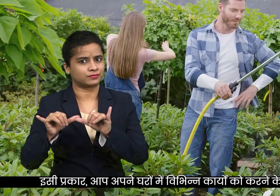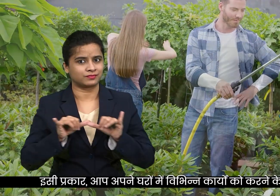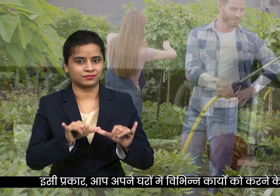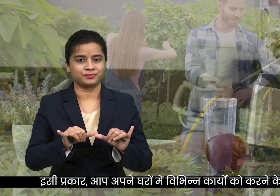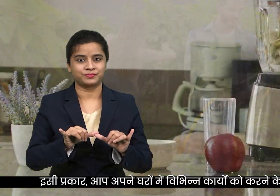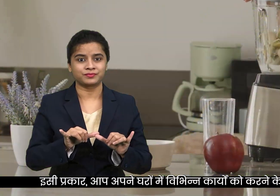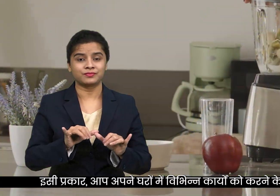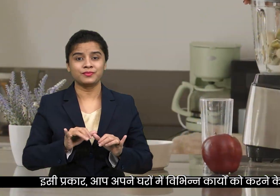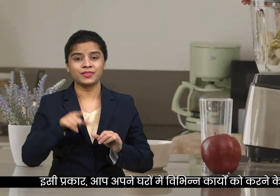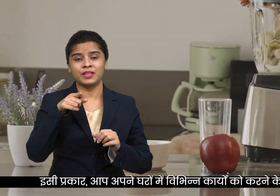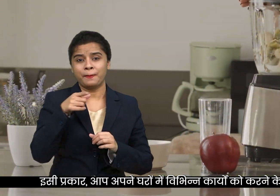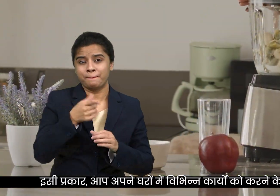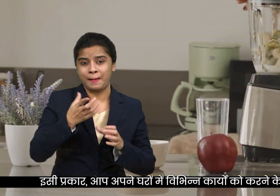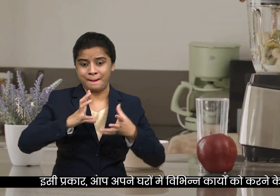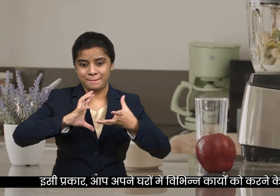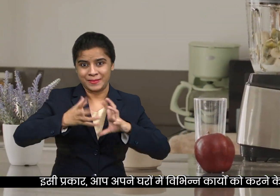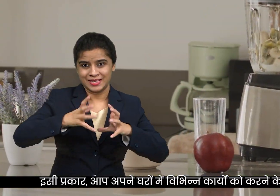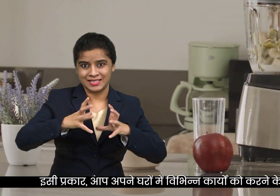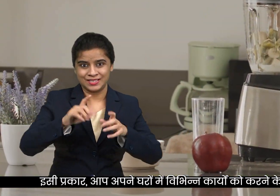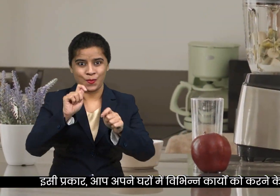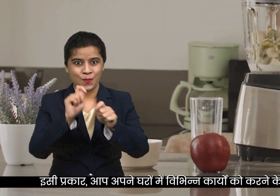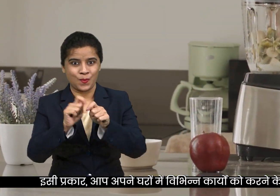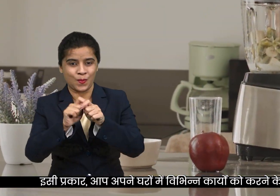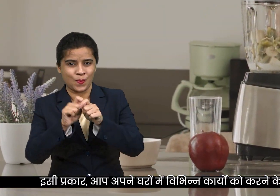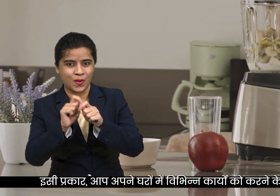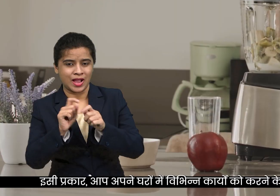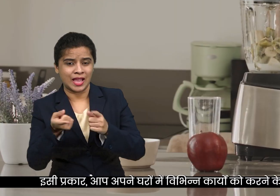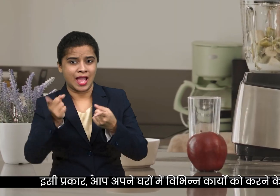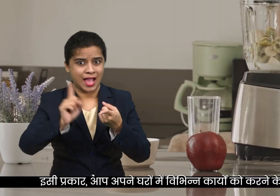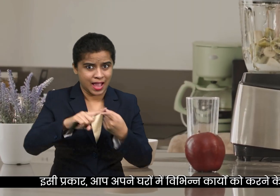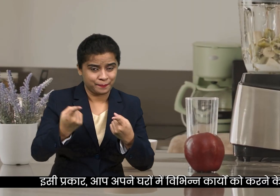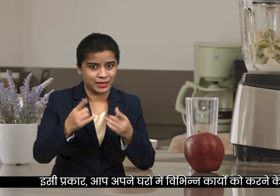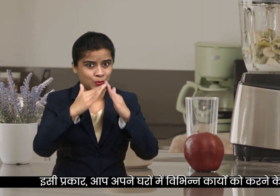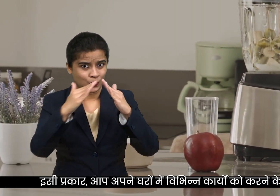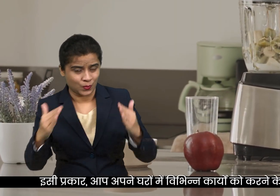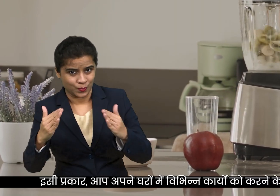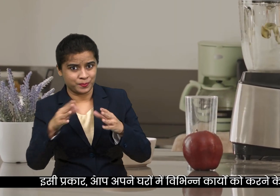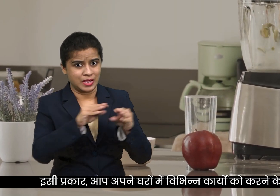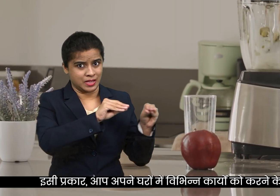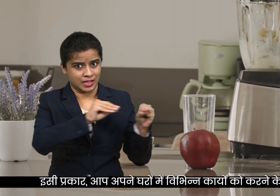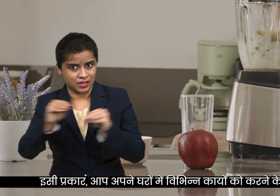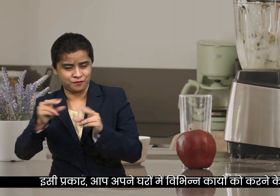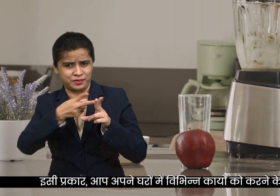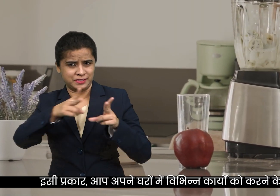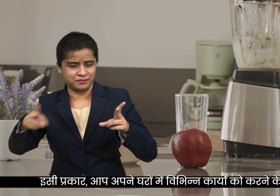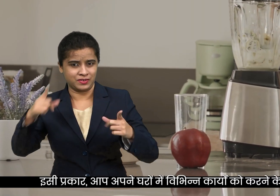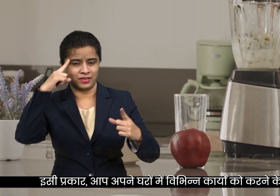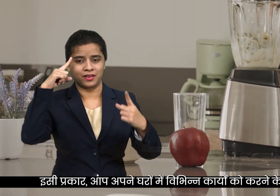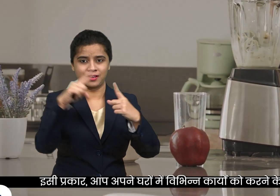इसी प्रकार आप अपने घरों में विभिन्न कार्यों को करने के लिए मशीनें लगाते हैं।